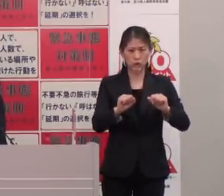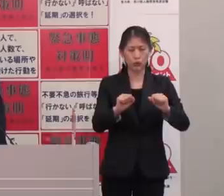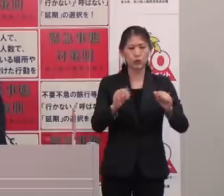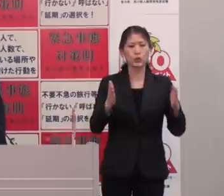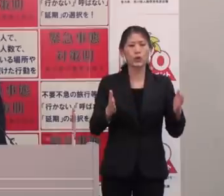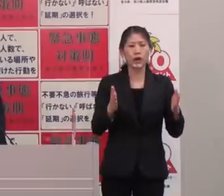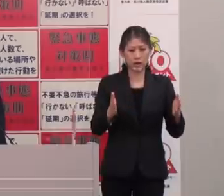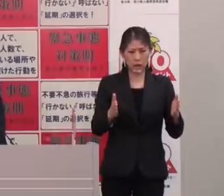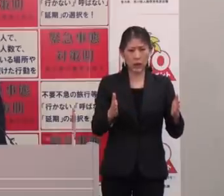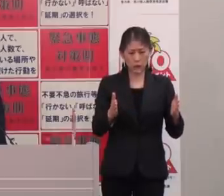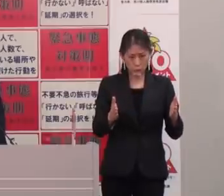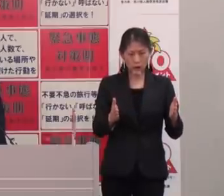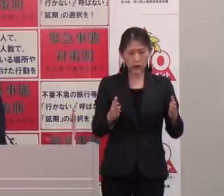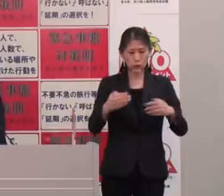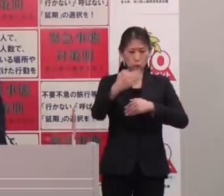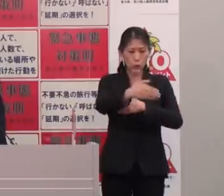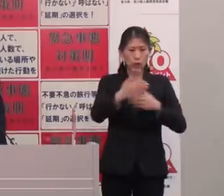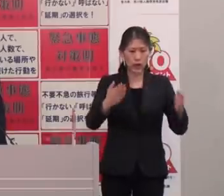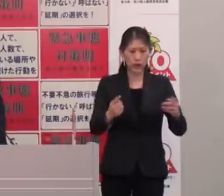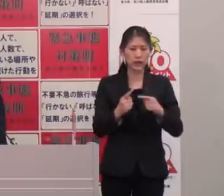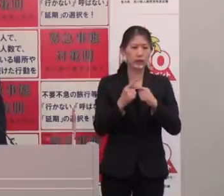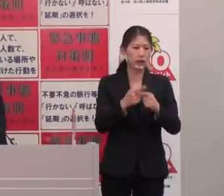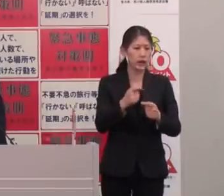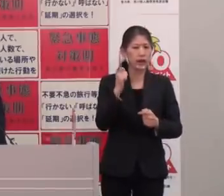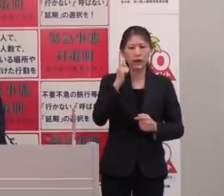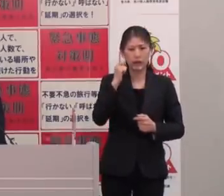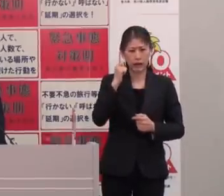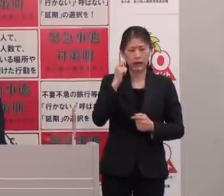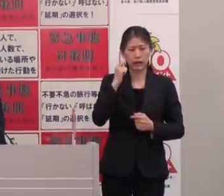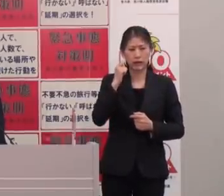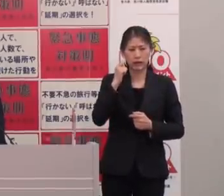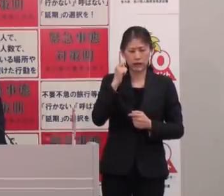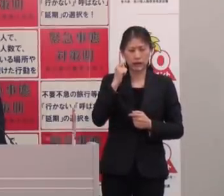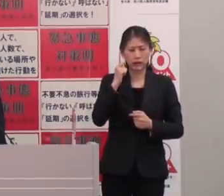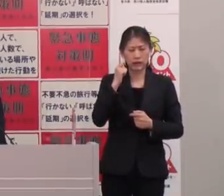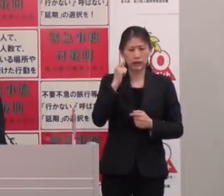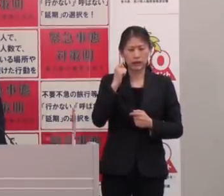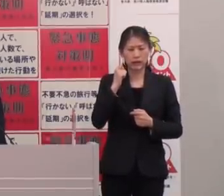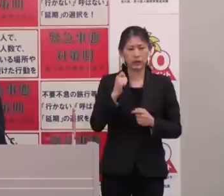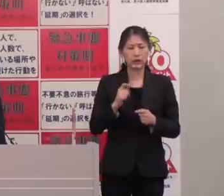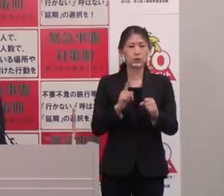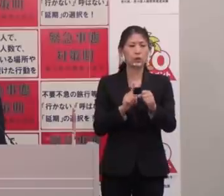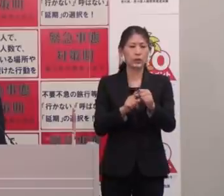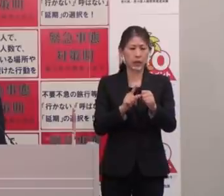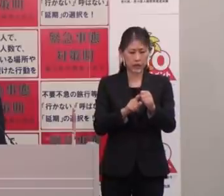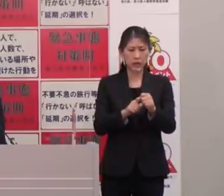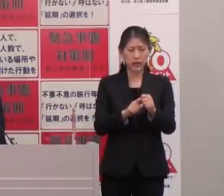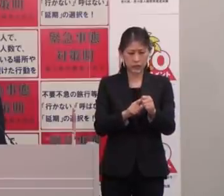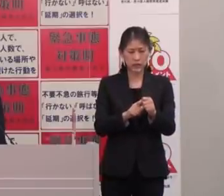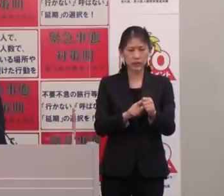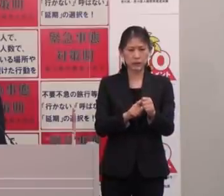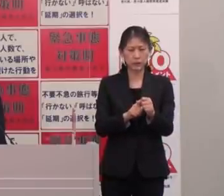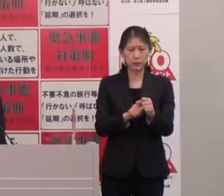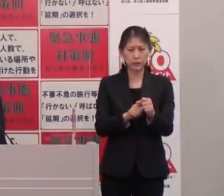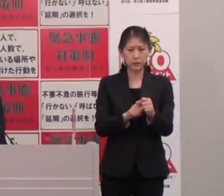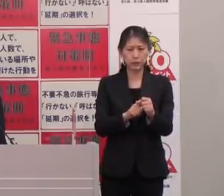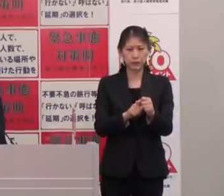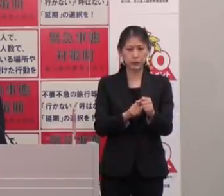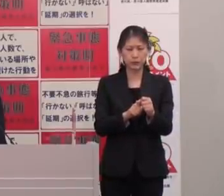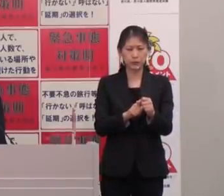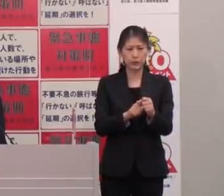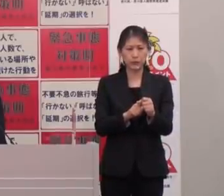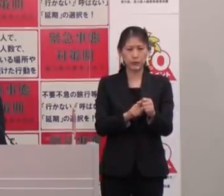このブランクというかアイドル期間ができてしまいます。対象者が多